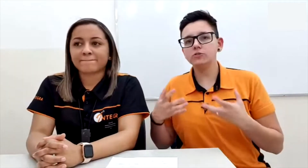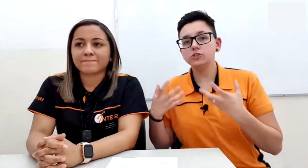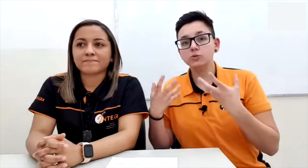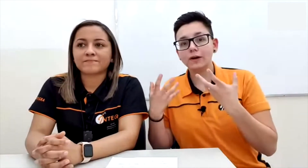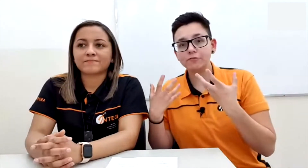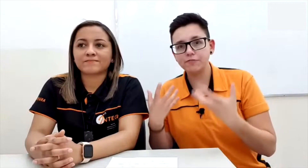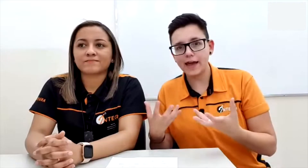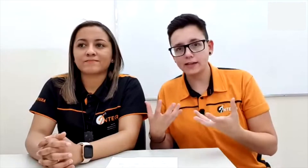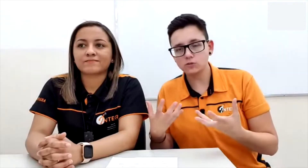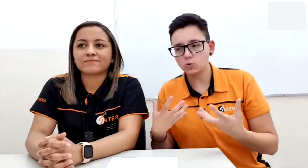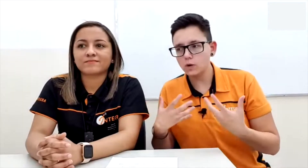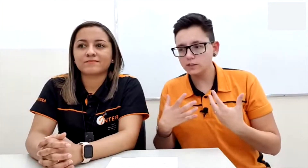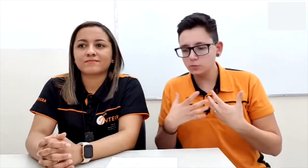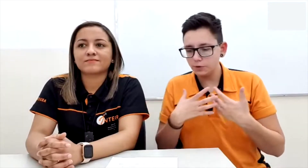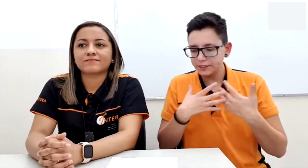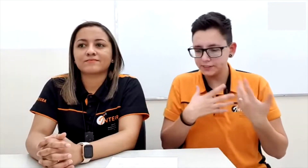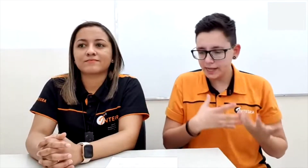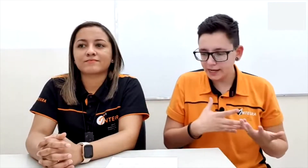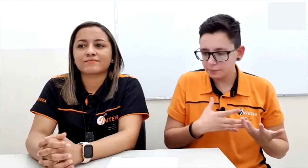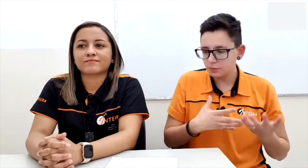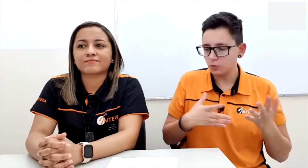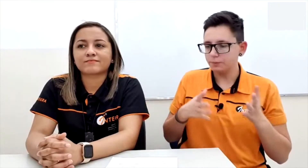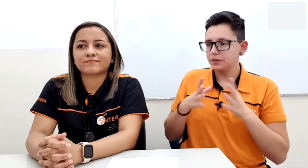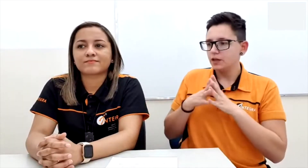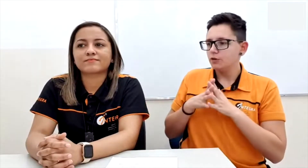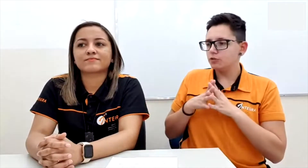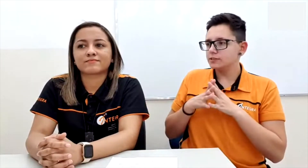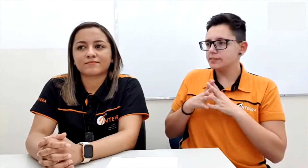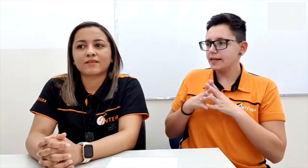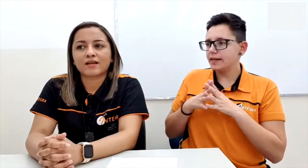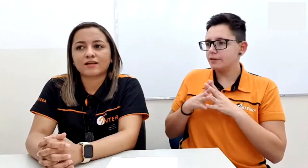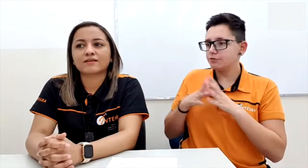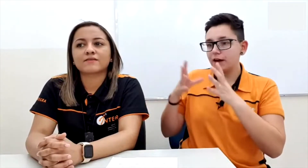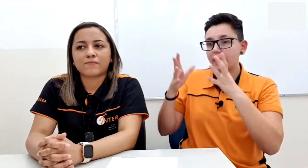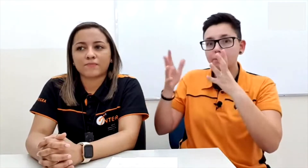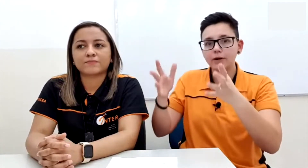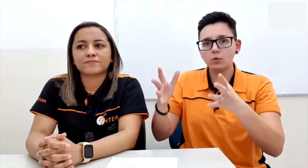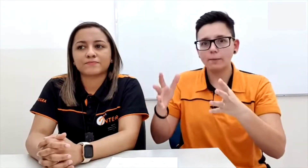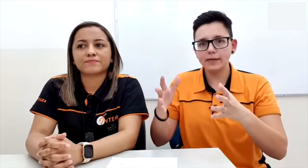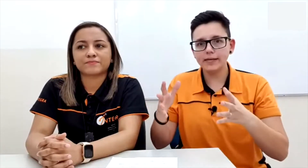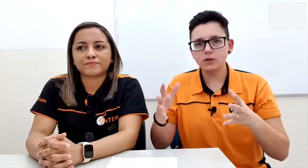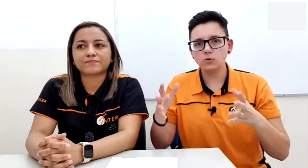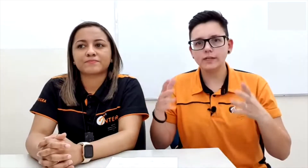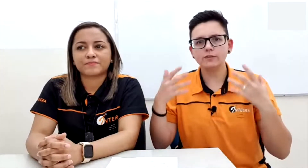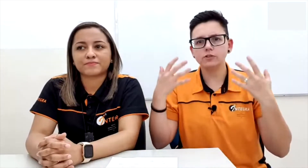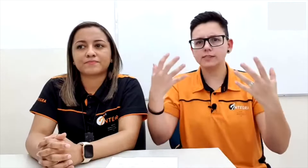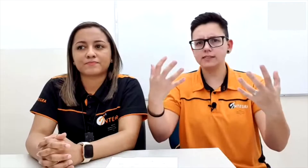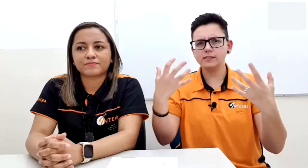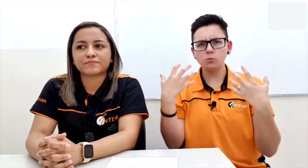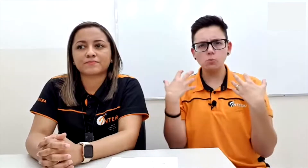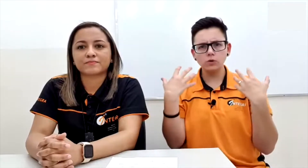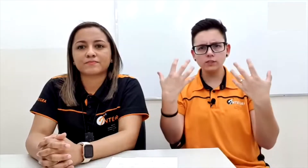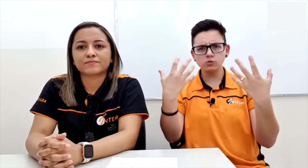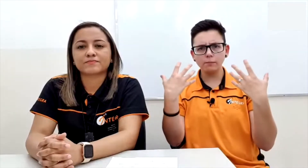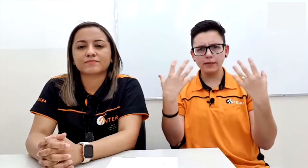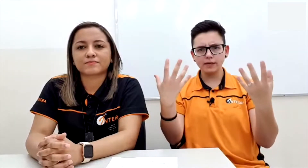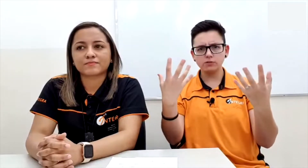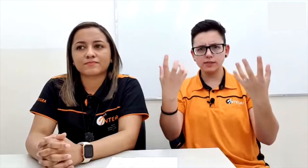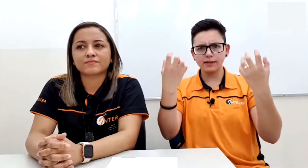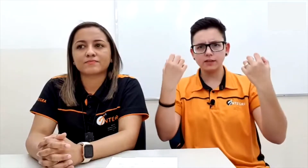de um afeto? Quando, por exemplo, você fala para um amigo que vocês são muito amigos e aquilo